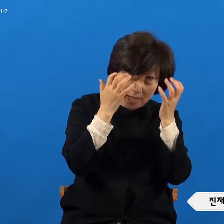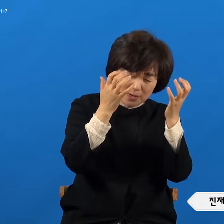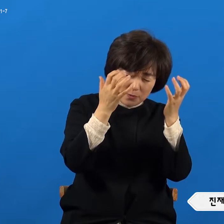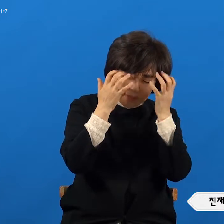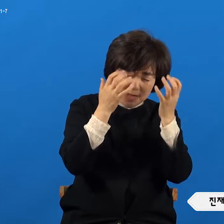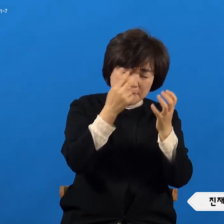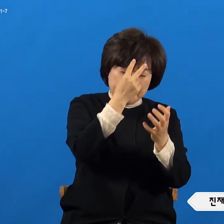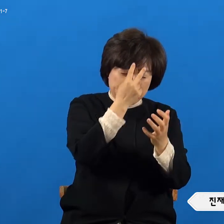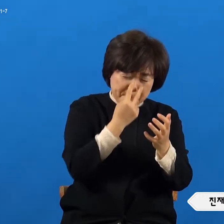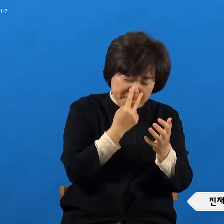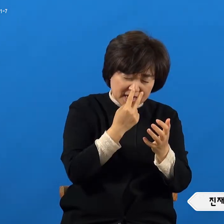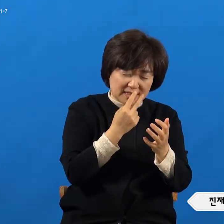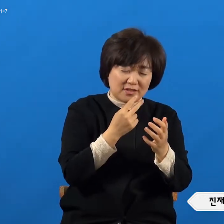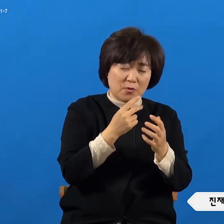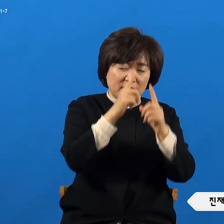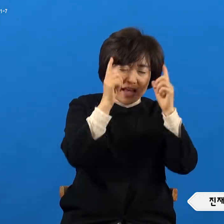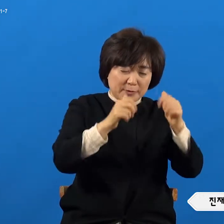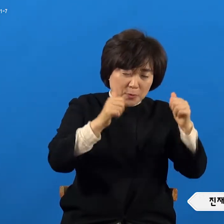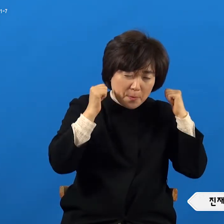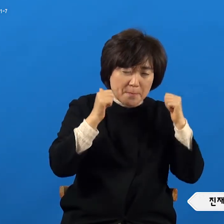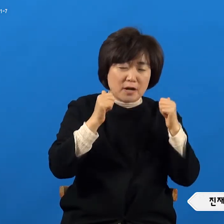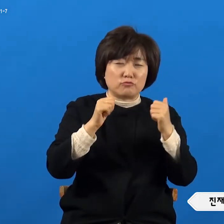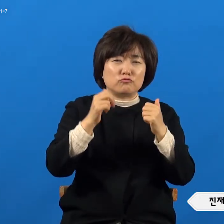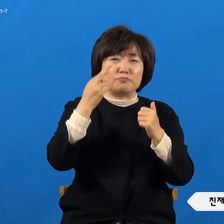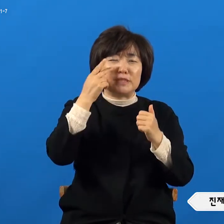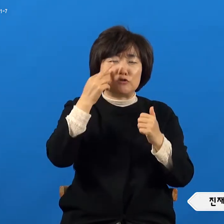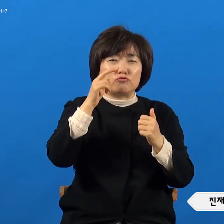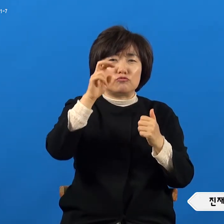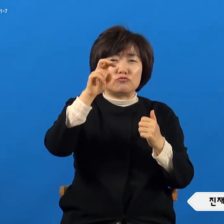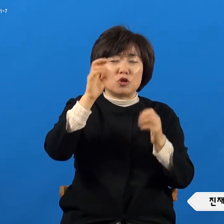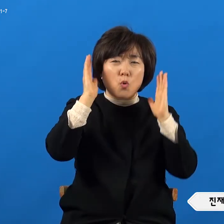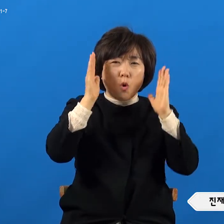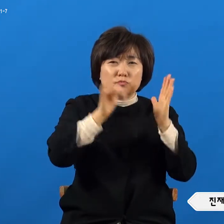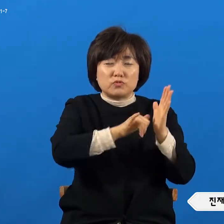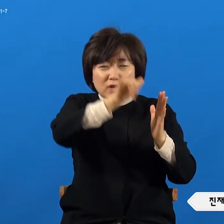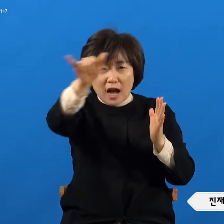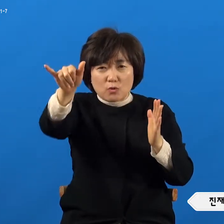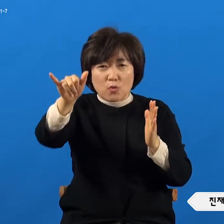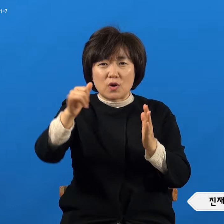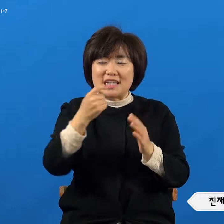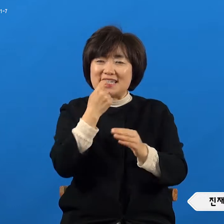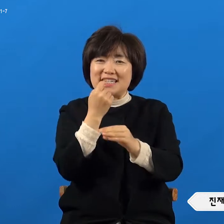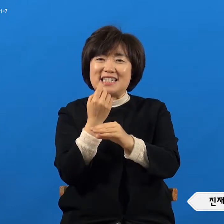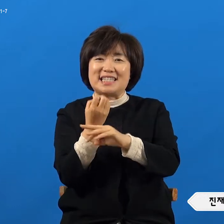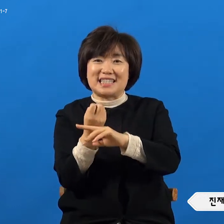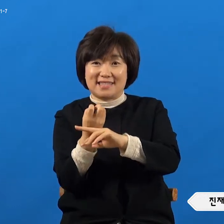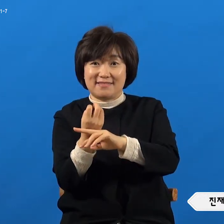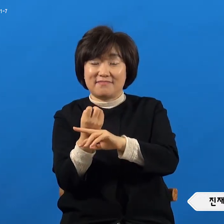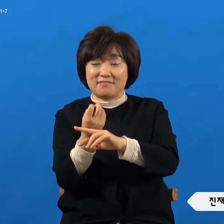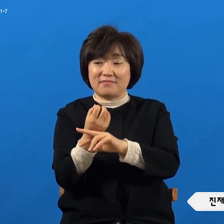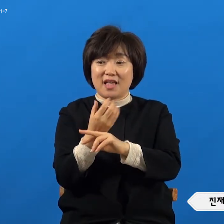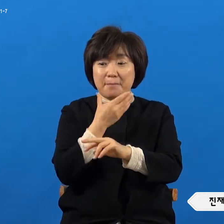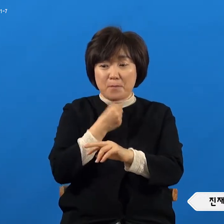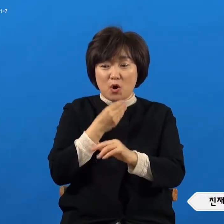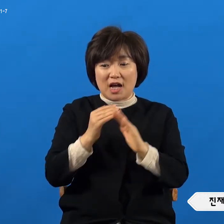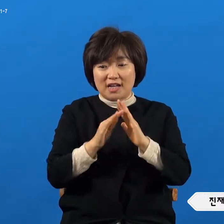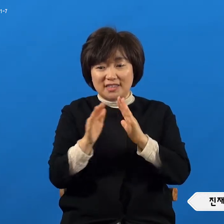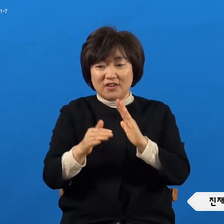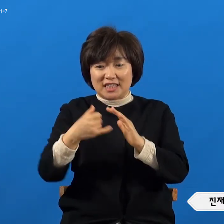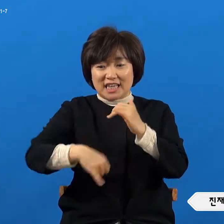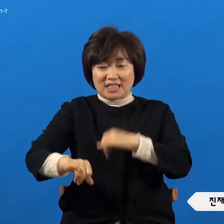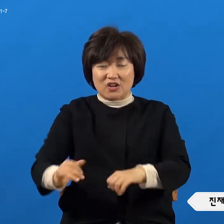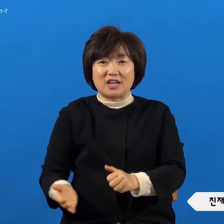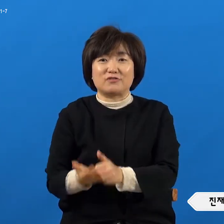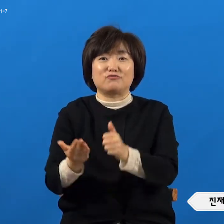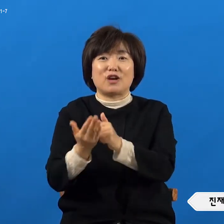맹인으로 대학을 졸업하고 유학을 가고, 은의 10년은 행복한 가정에 자녀들을 양육하고, 마지막